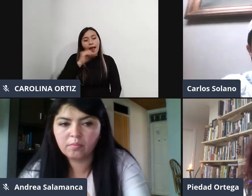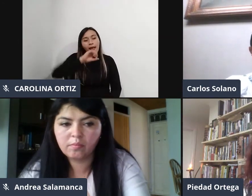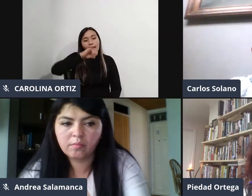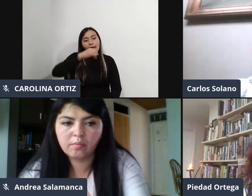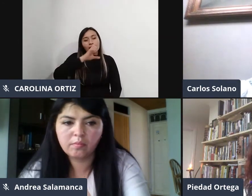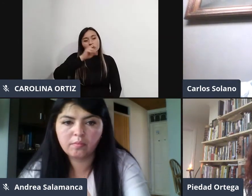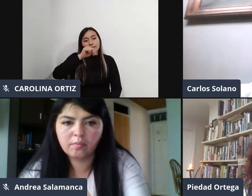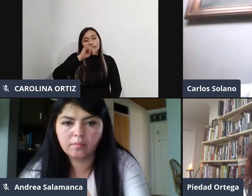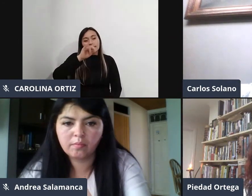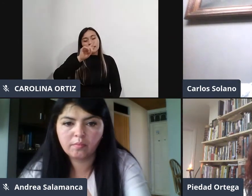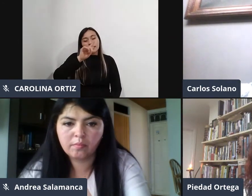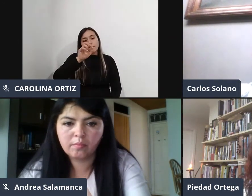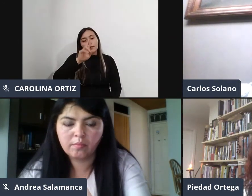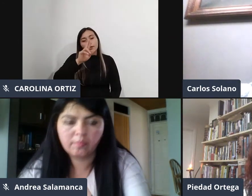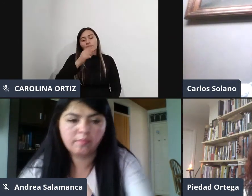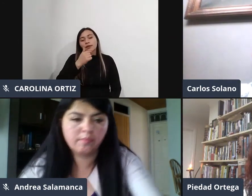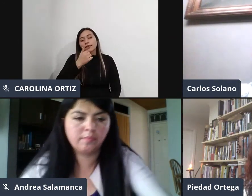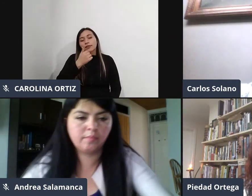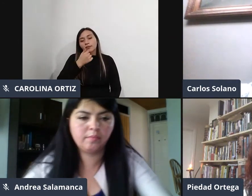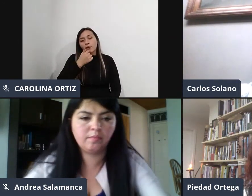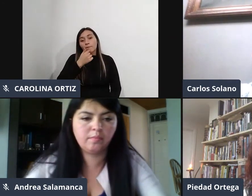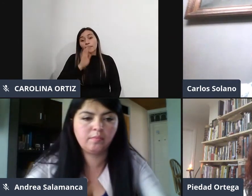escuela, ¿vale?